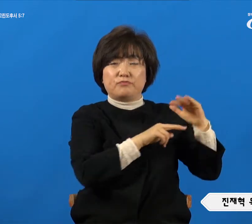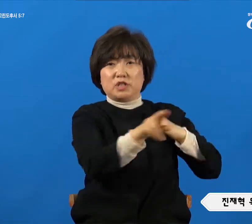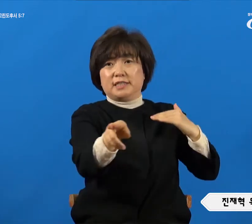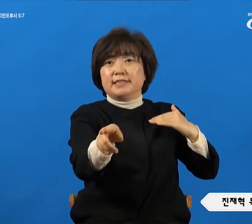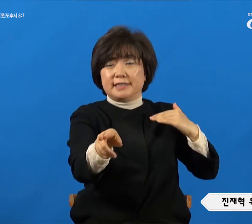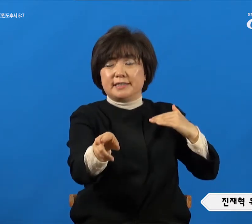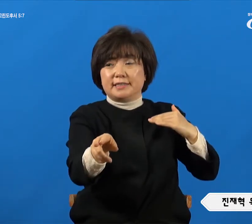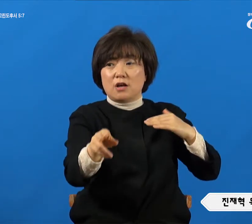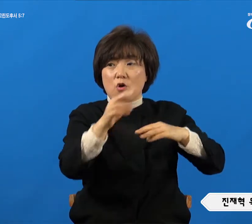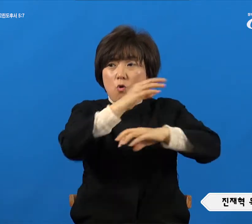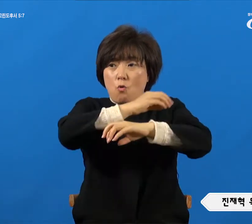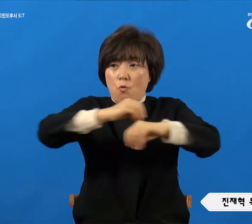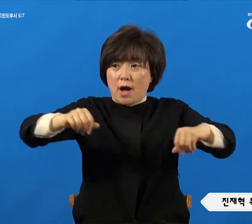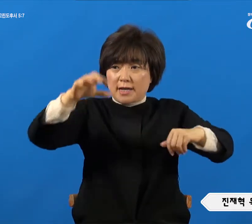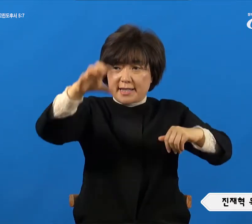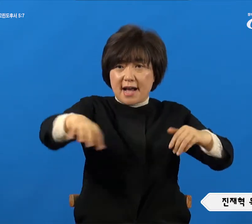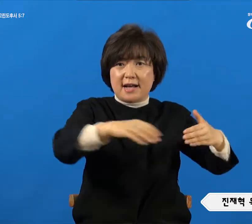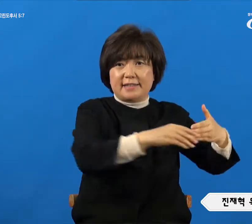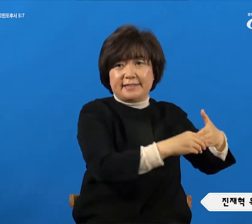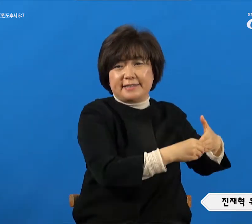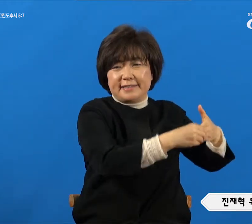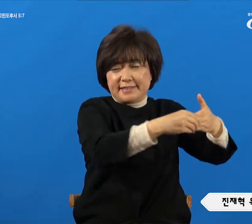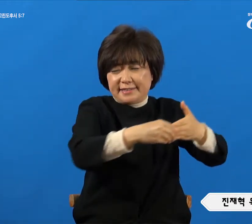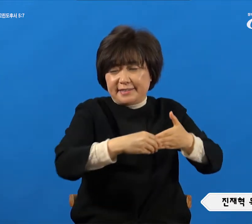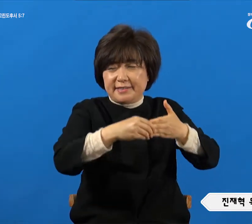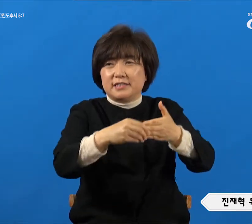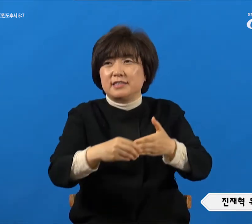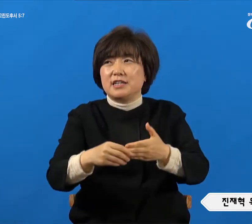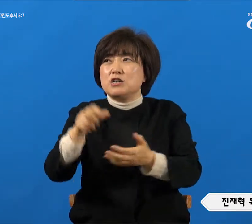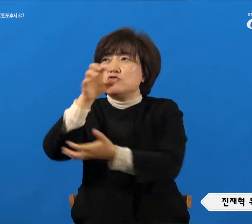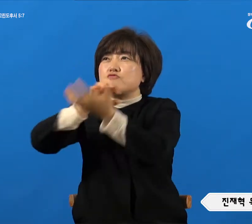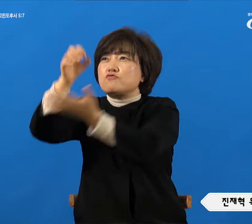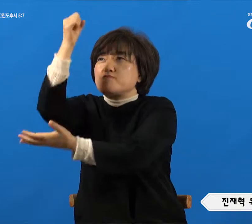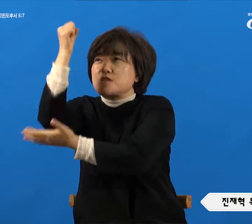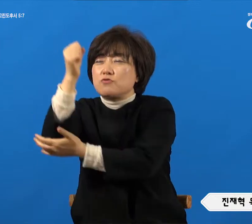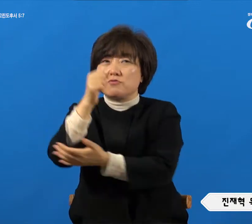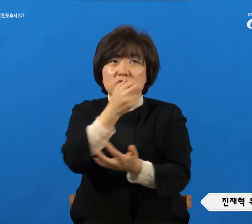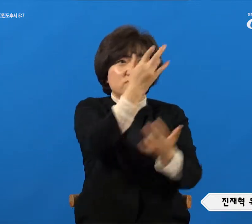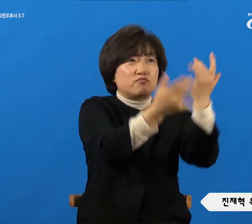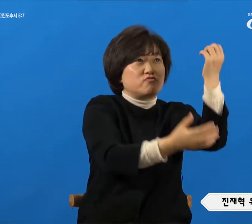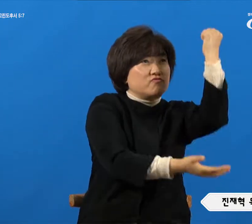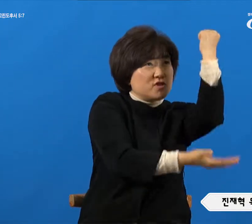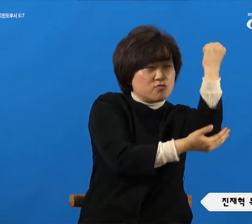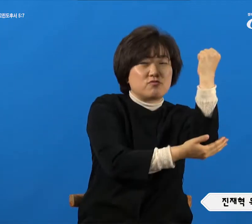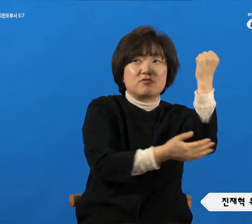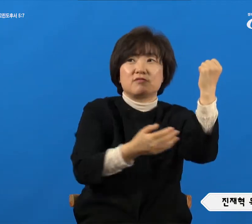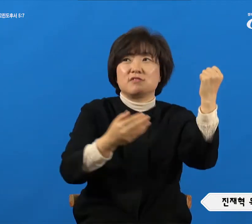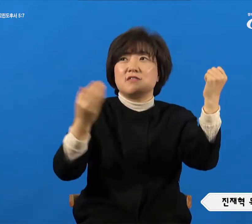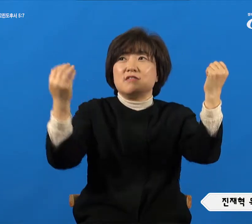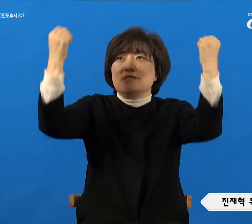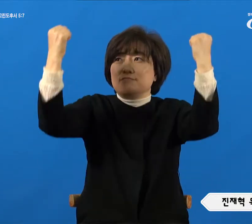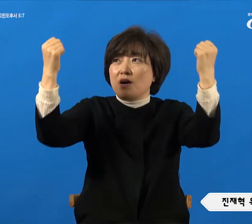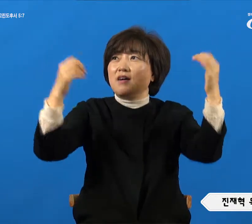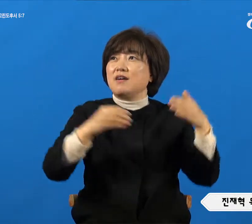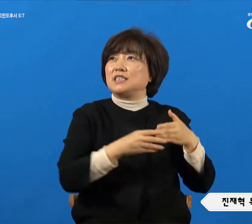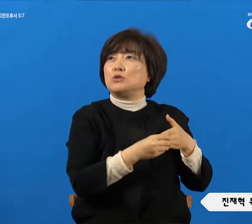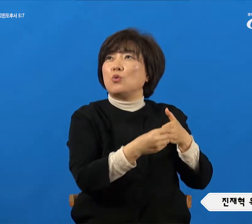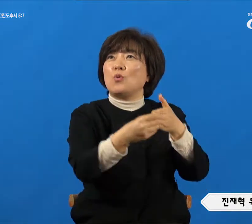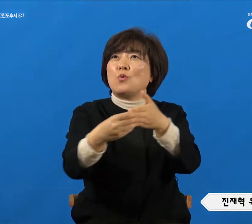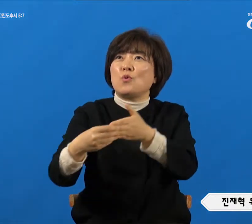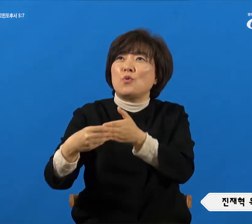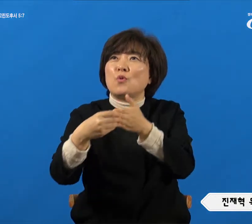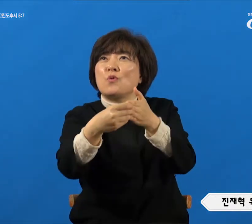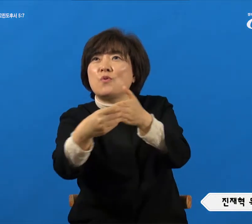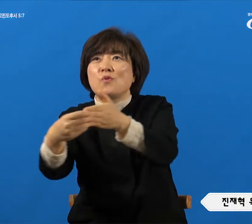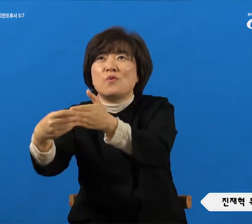출애굽시키셨습니다. 그리고 광야로 인도하셨습니다. 구름기둥과 불기둥으로 인도하셨습니다. 그런데 계속해서 그들은